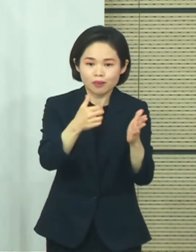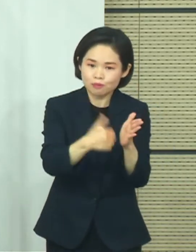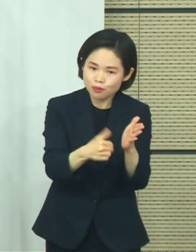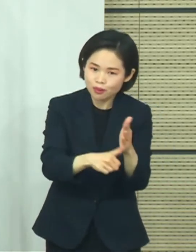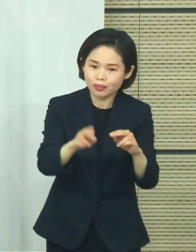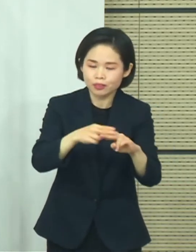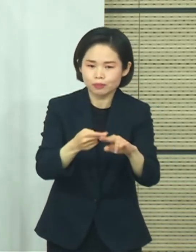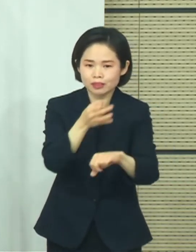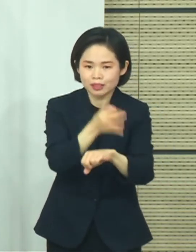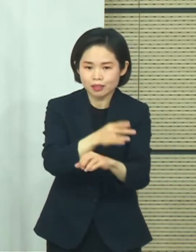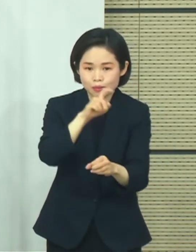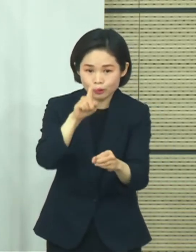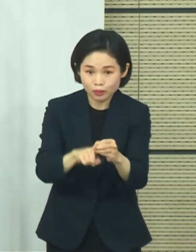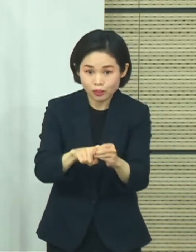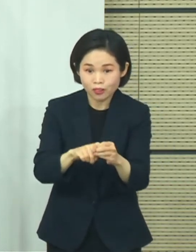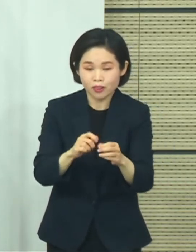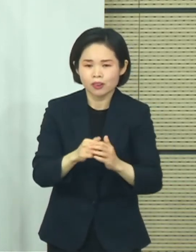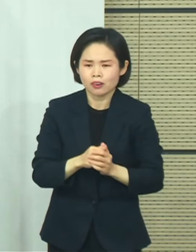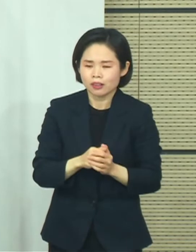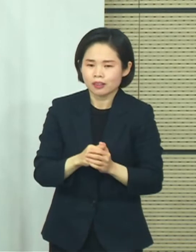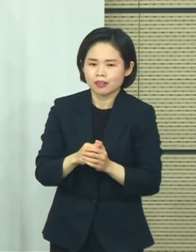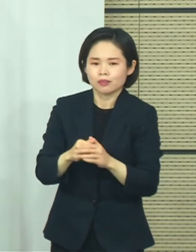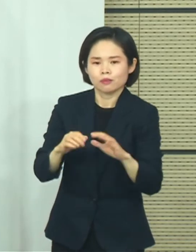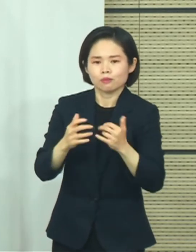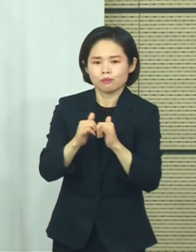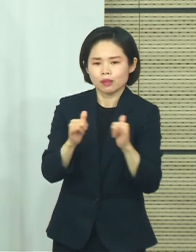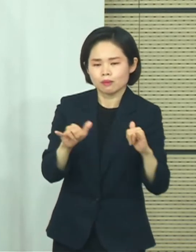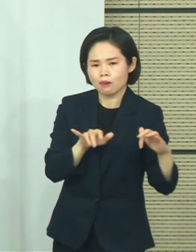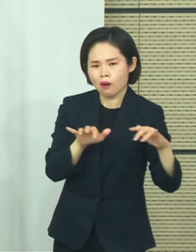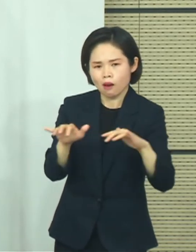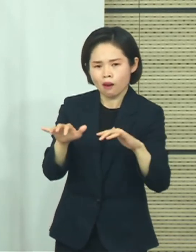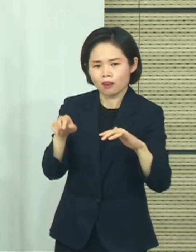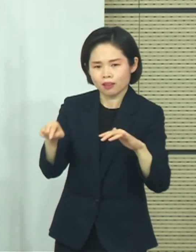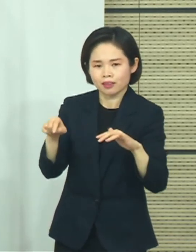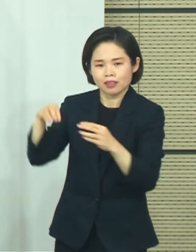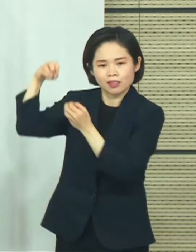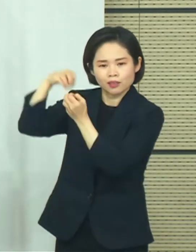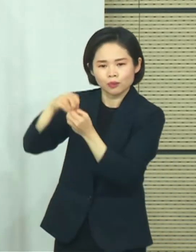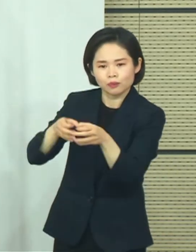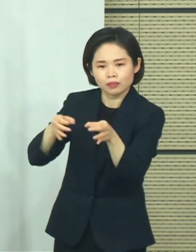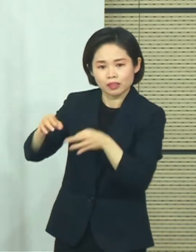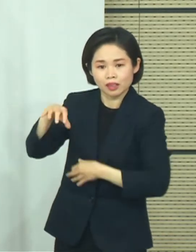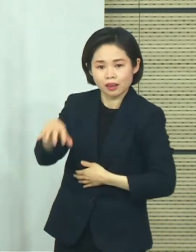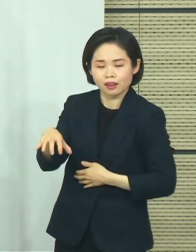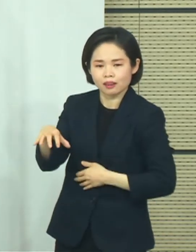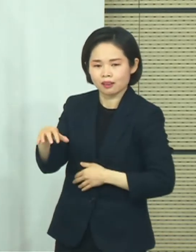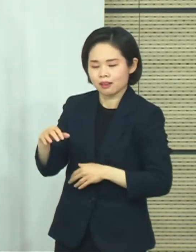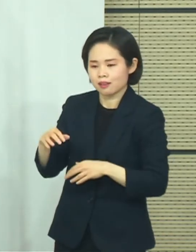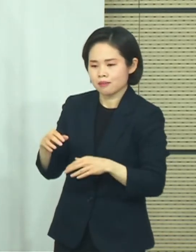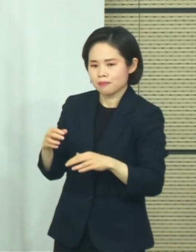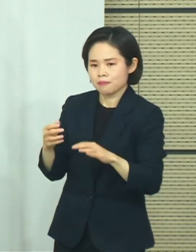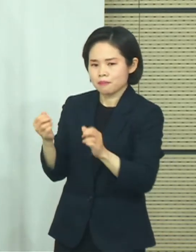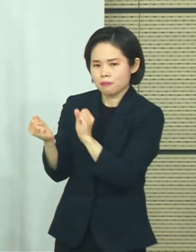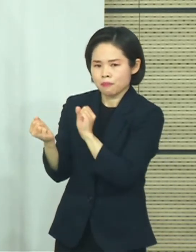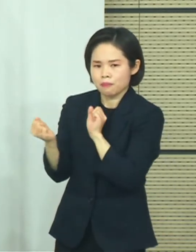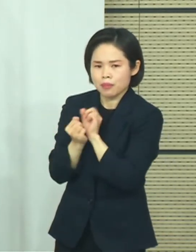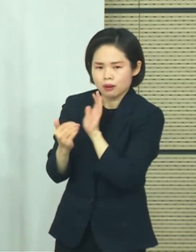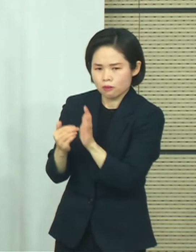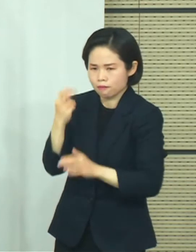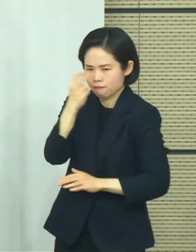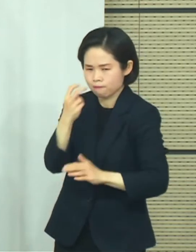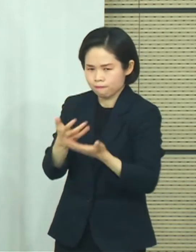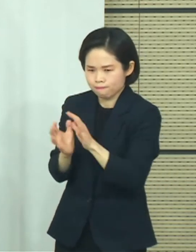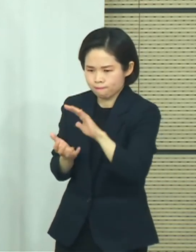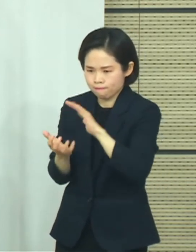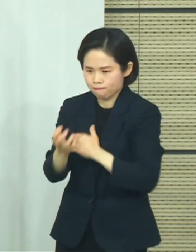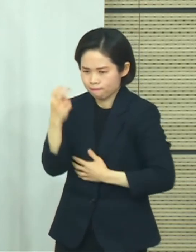마련 와도 국민들의 방문이 참가할 것으로 예상되는 전통시장에 대해서는 박력 정금 반의 활동을 광화학 5